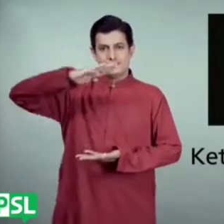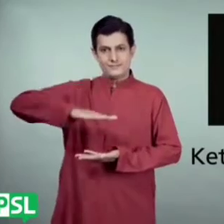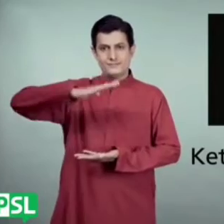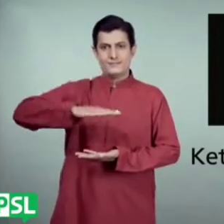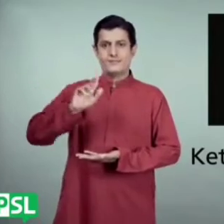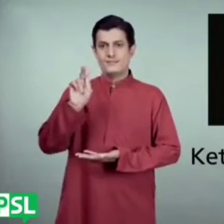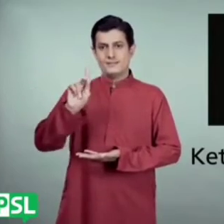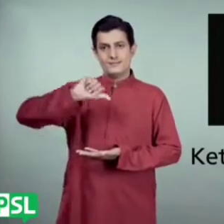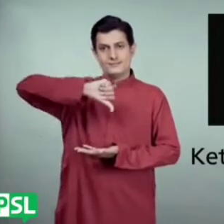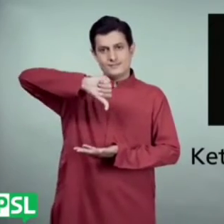کیچ اپ ڈسپینسر.